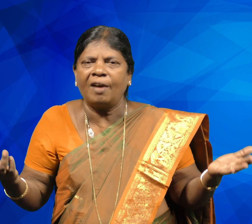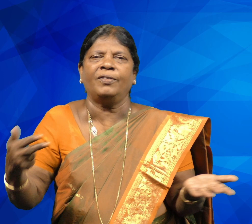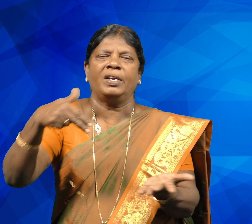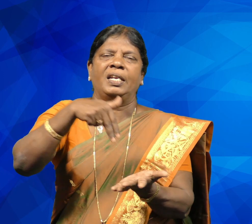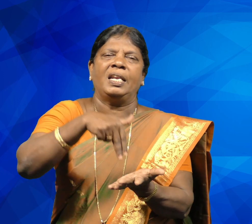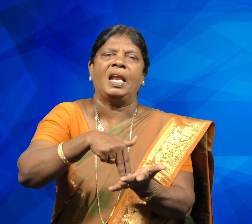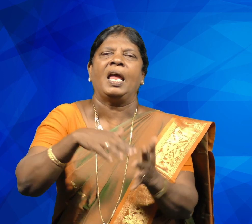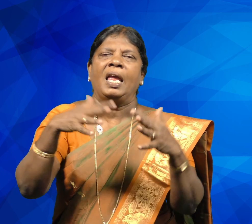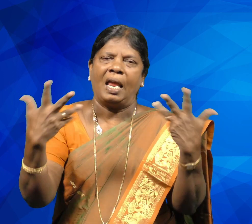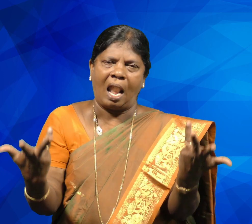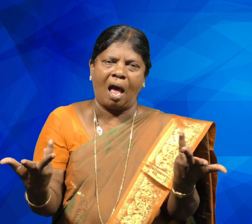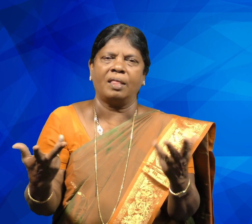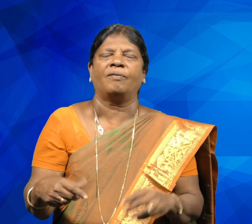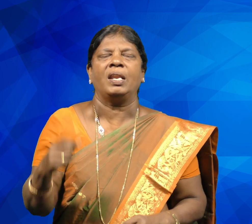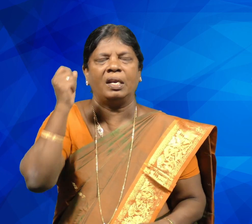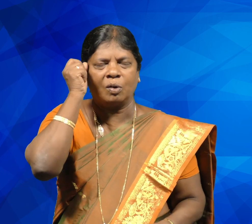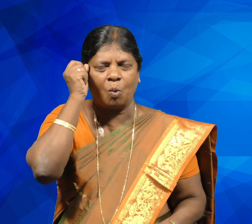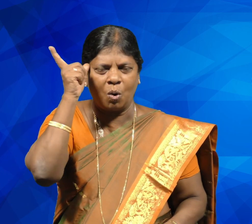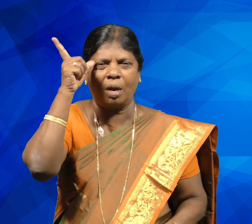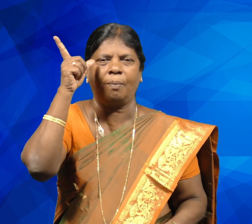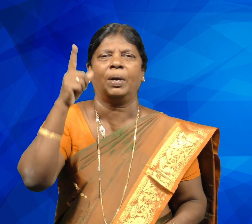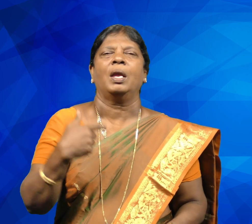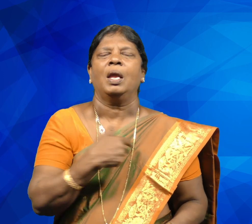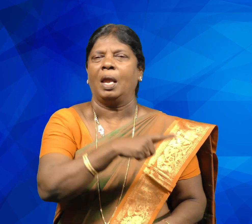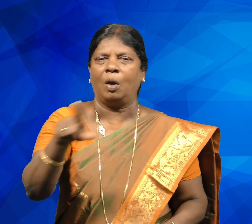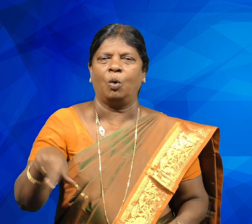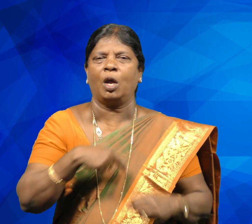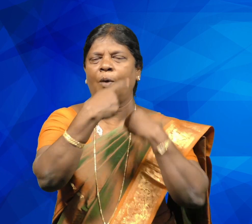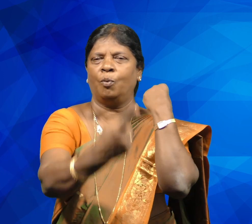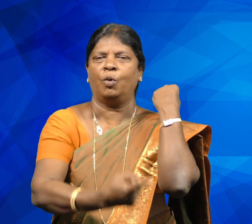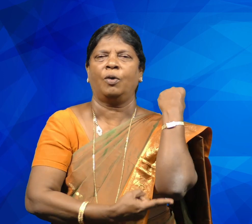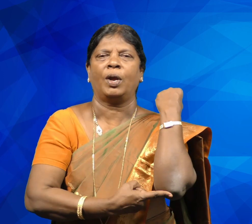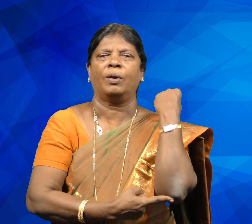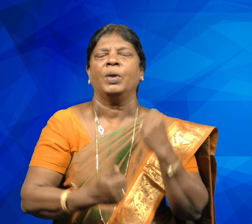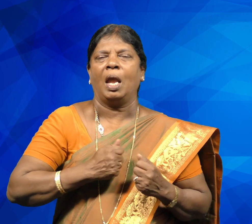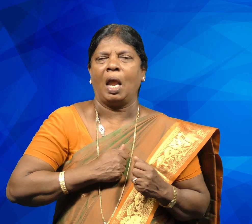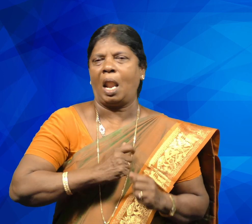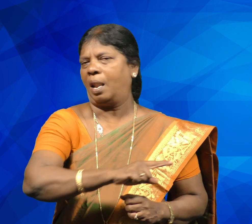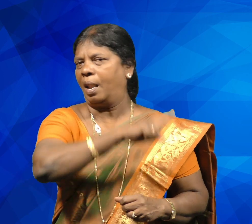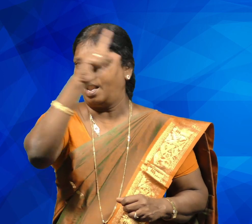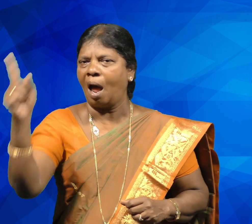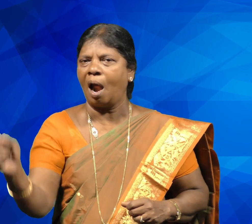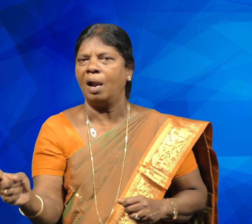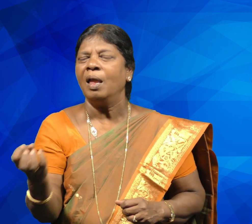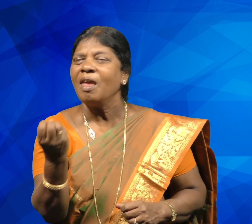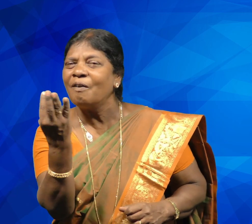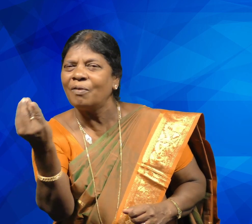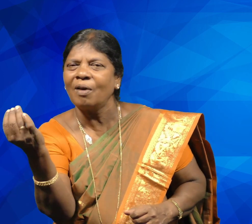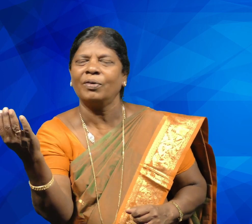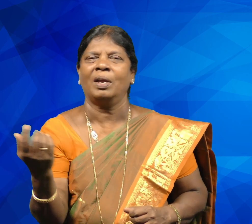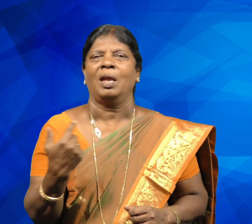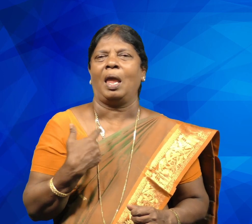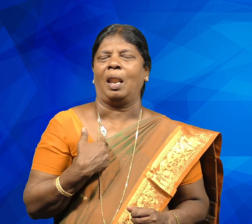நான் எவ்வளவாய் நிலை அற்றவன் என்று உணரும்படி என் முடிவையும் என் நாட்களின் அளவு